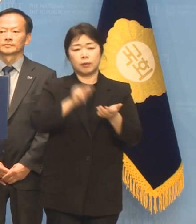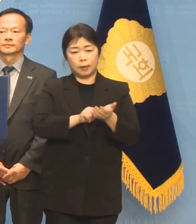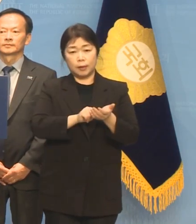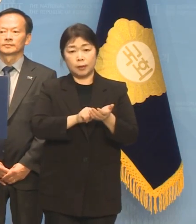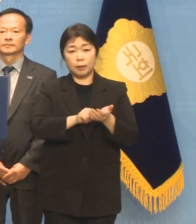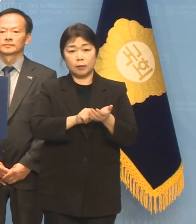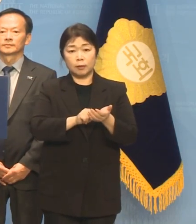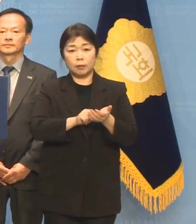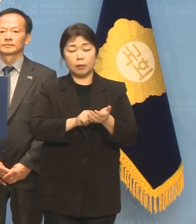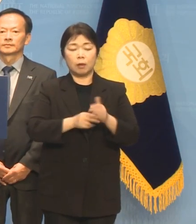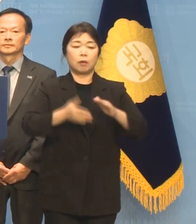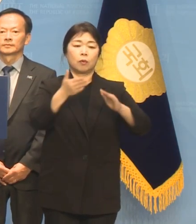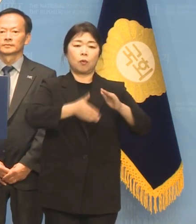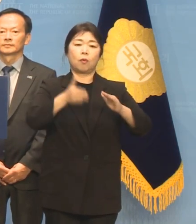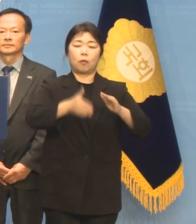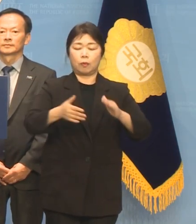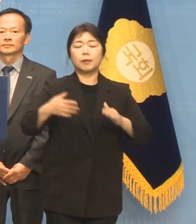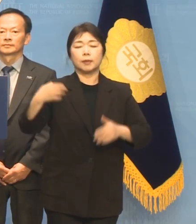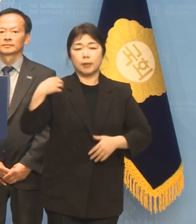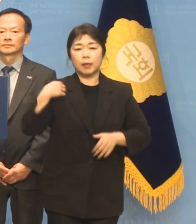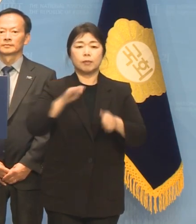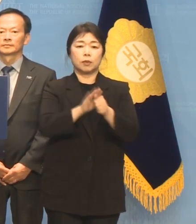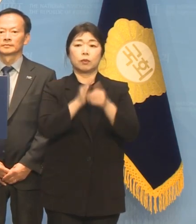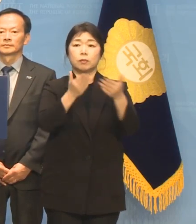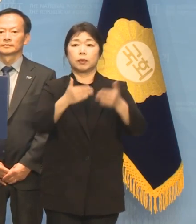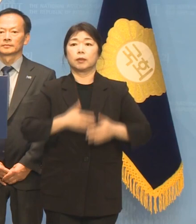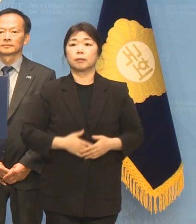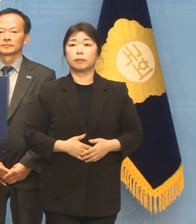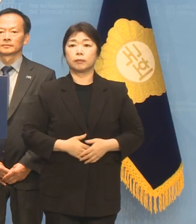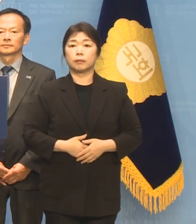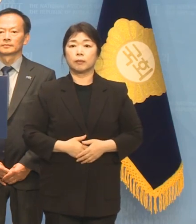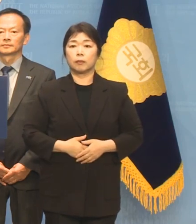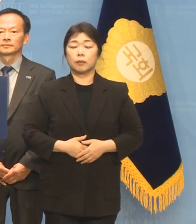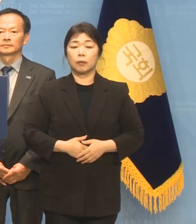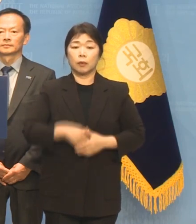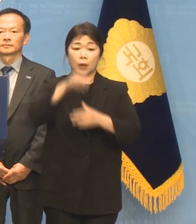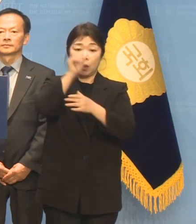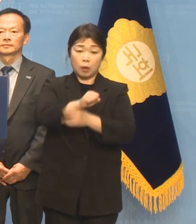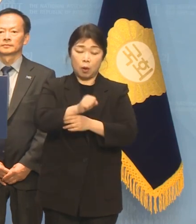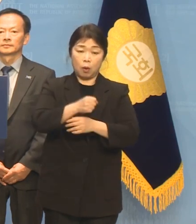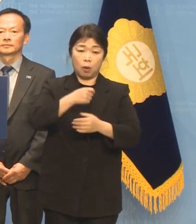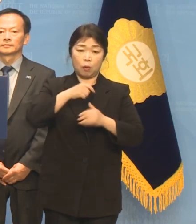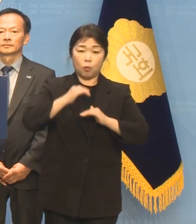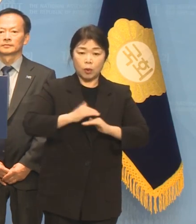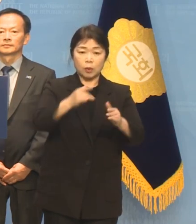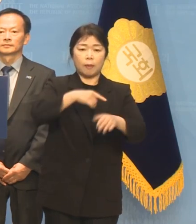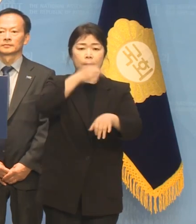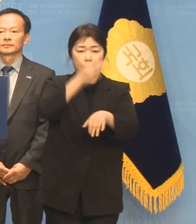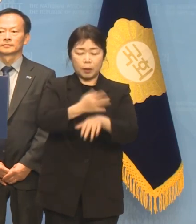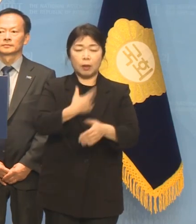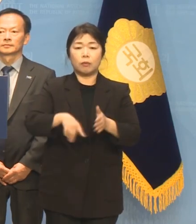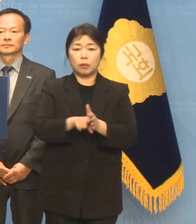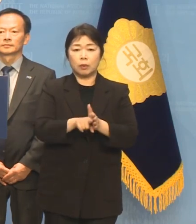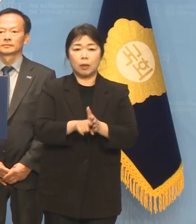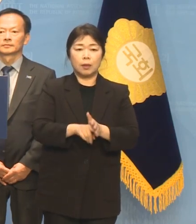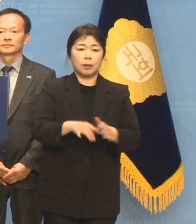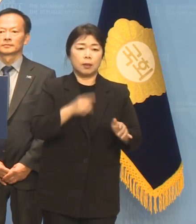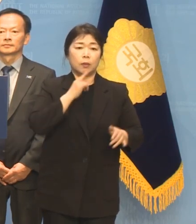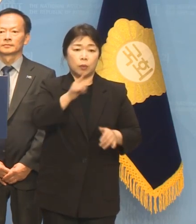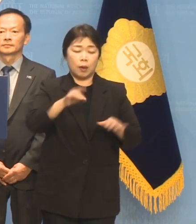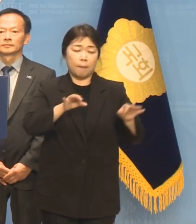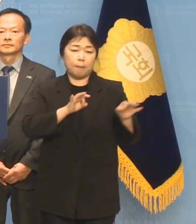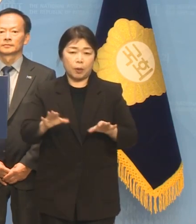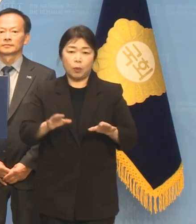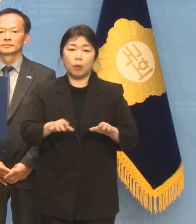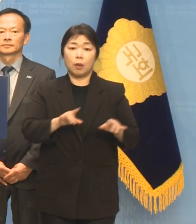위해 공공이 적극 지원하겠습니다 또 인허가 과정을 간소하게 한 원스톱 샵 시스템을 구축하여